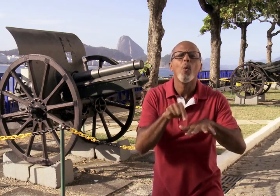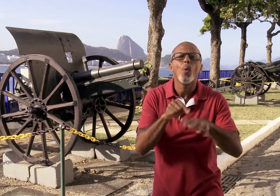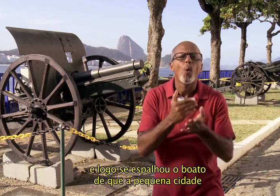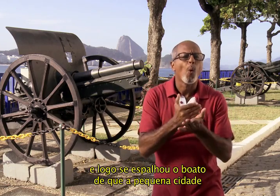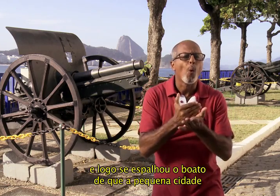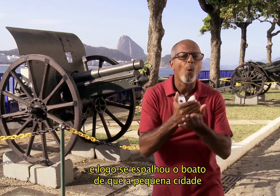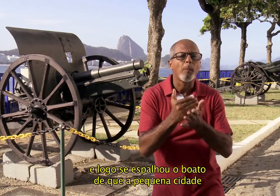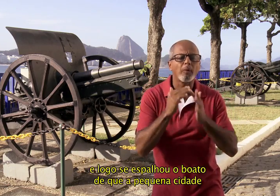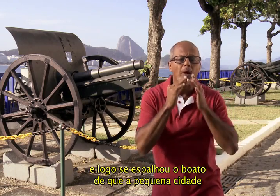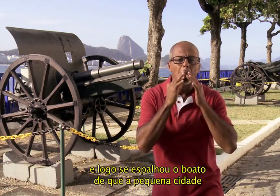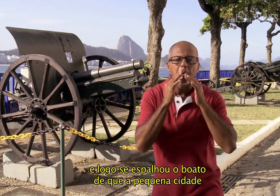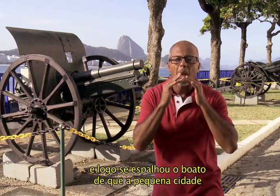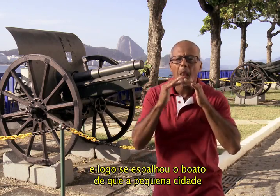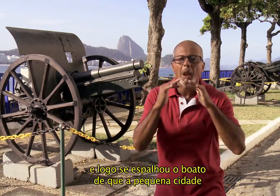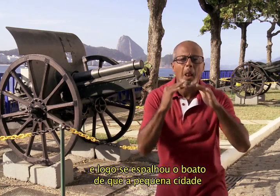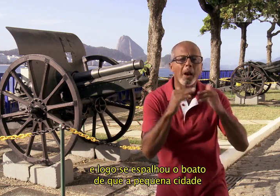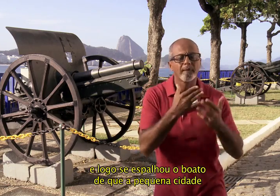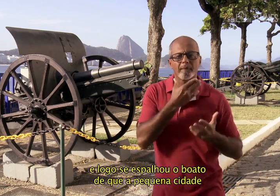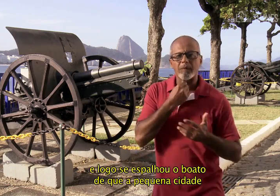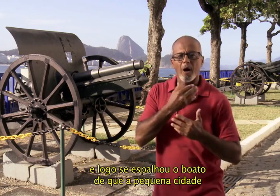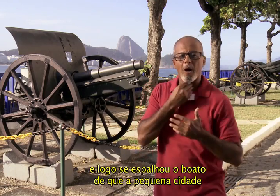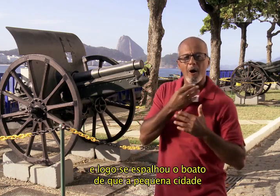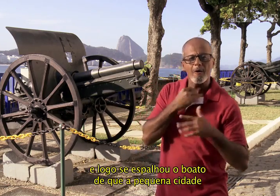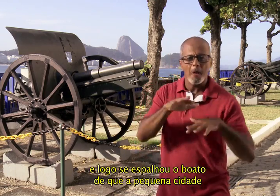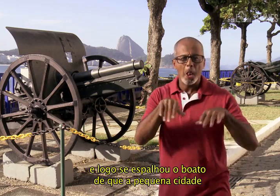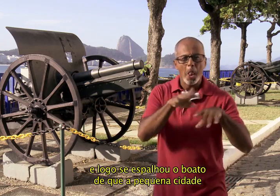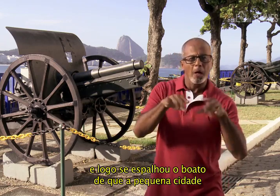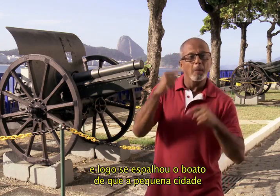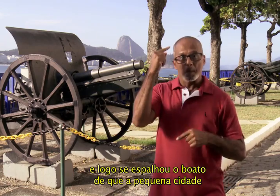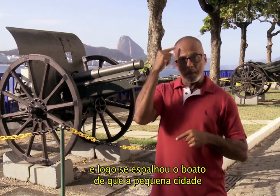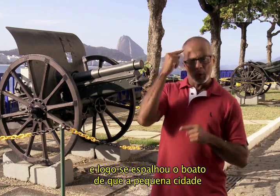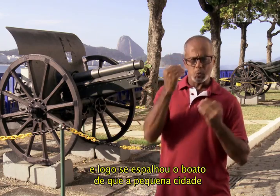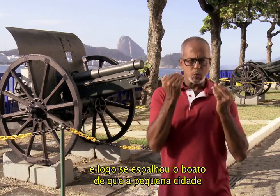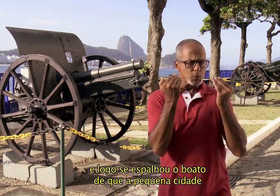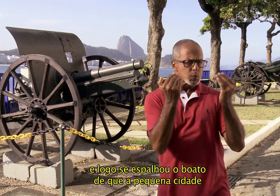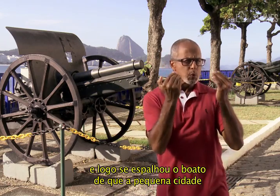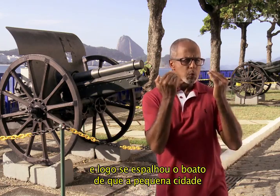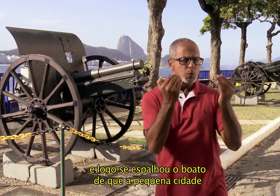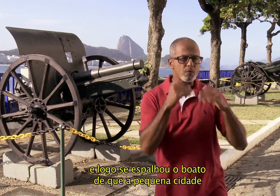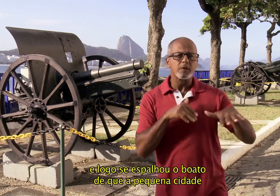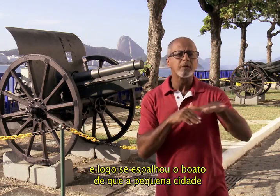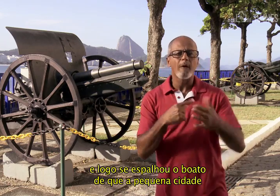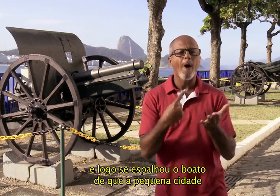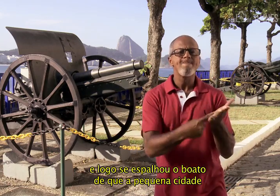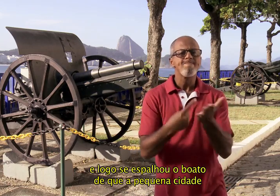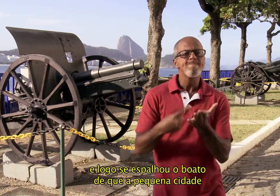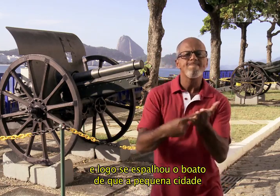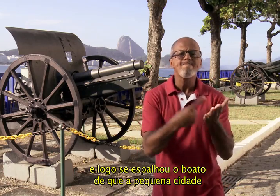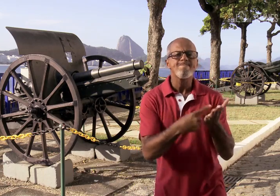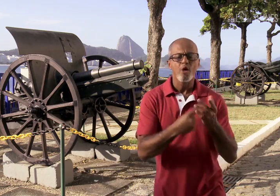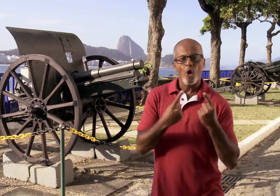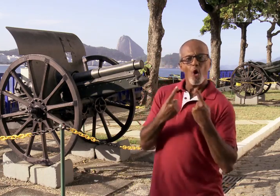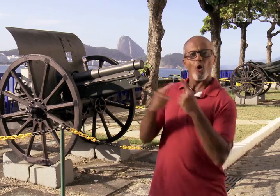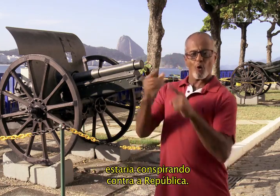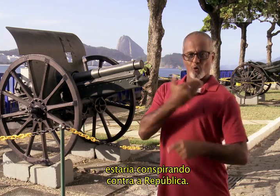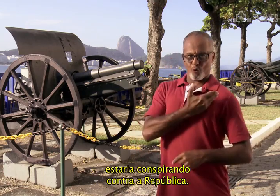E logo se espalhou o boato de que a pequena cidade